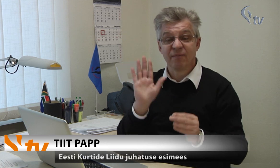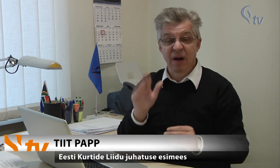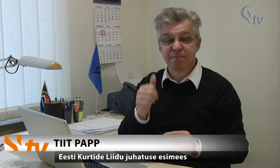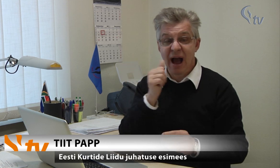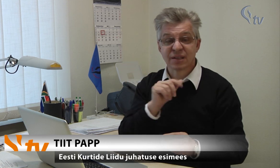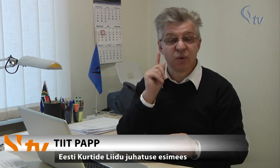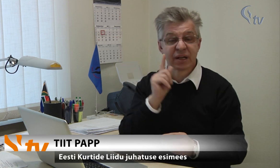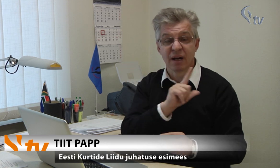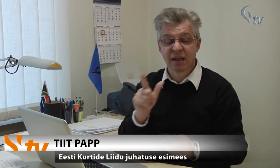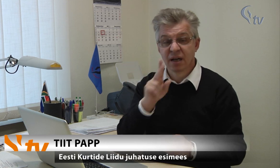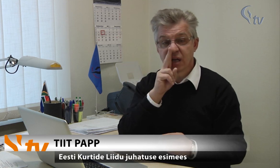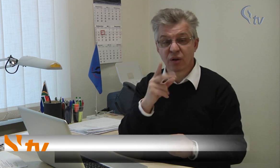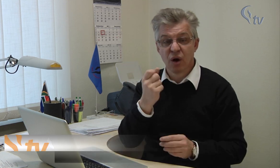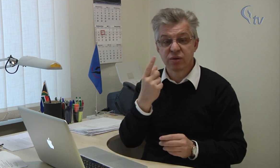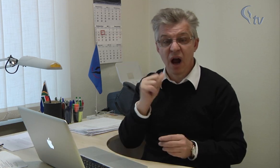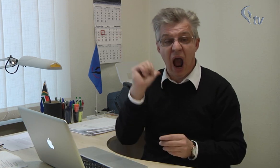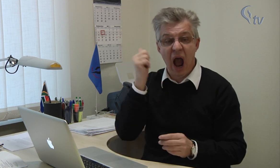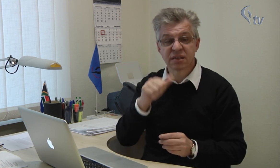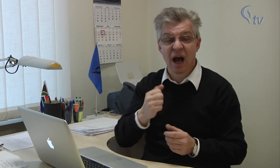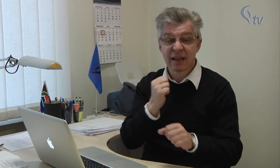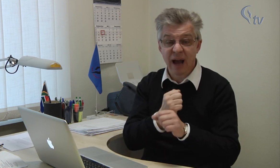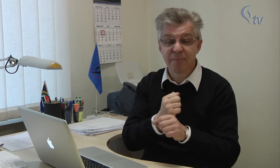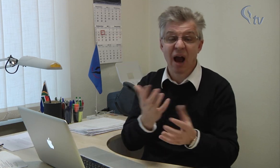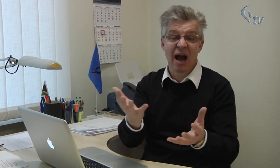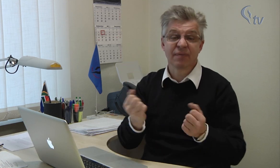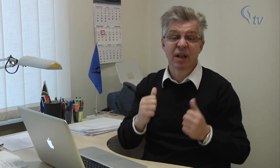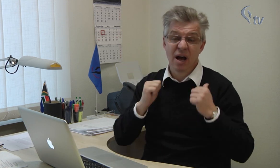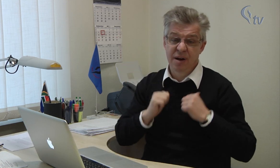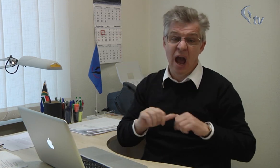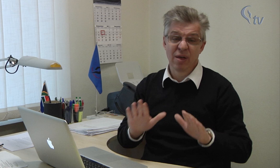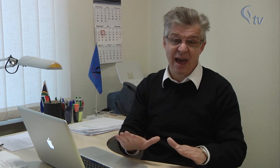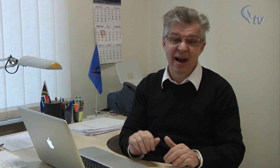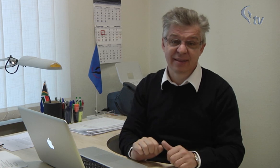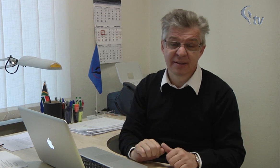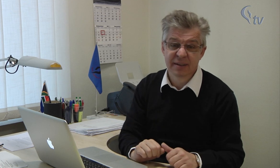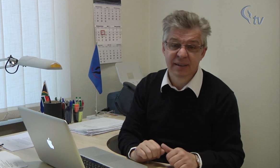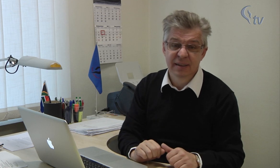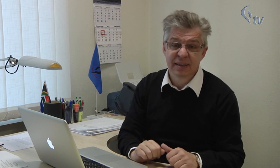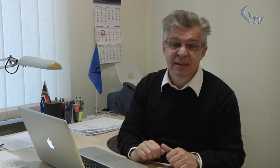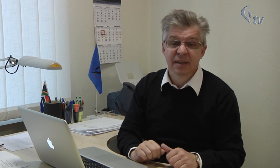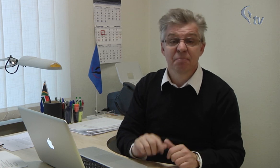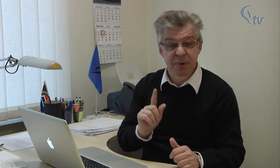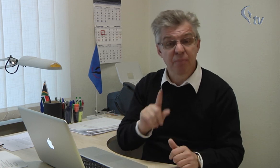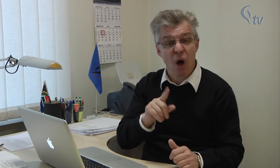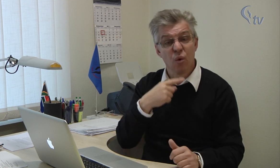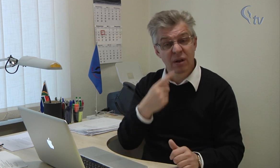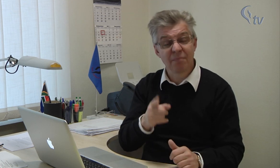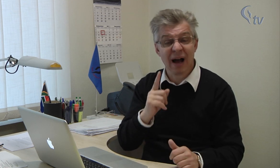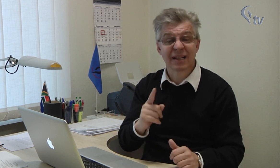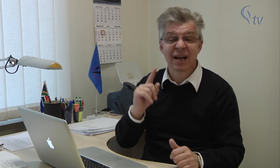Kokkuvõtteks võib Eesti Kurtide Liit 2011. aasta tegemiste ettevõtmistega rahule jääda. Peab ütlema, et iga aastaga